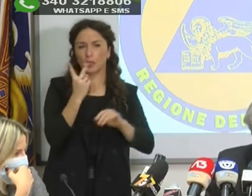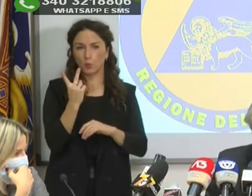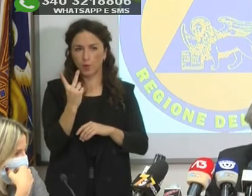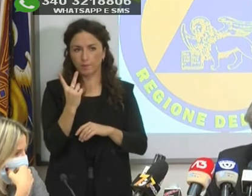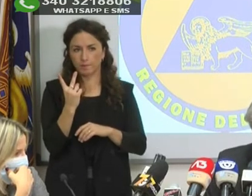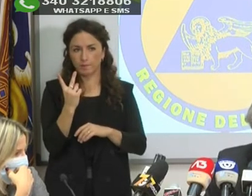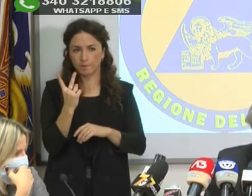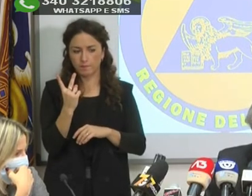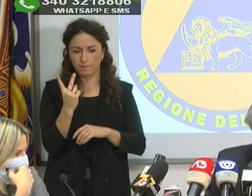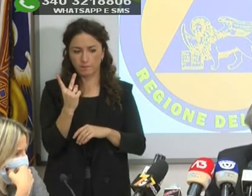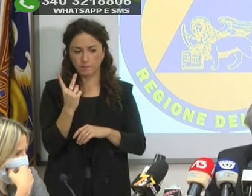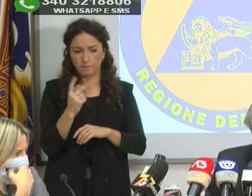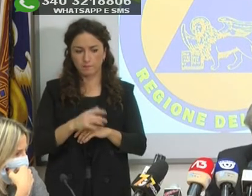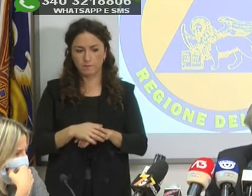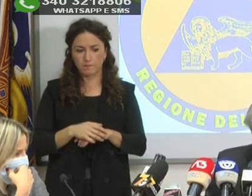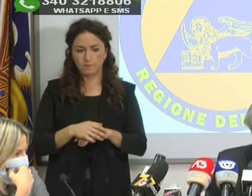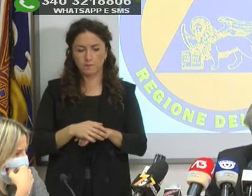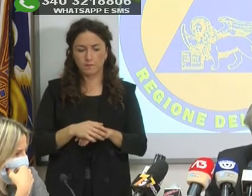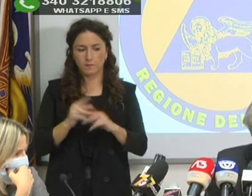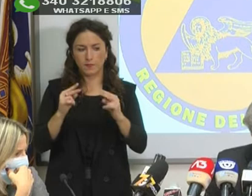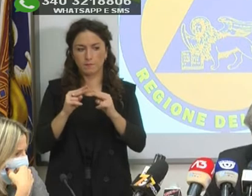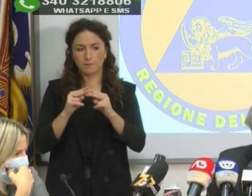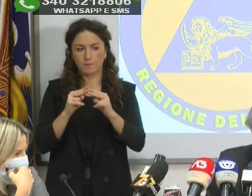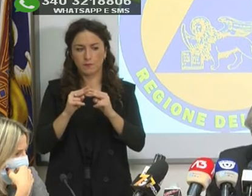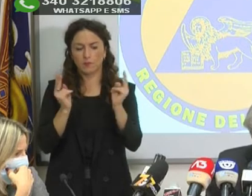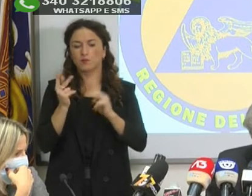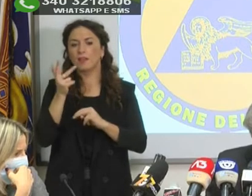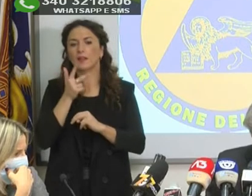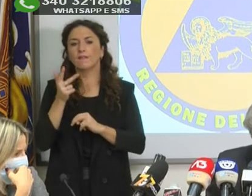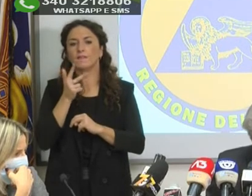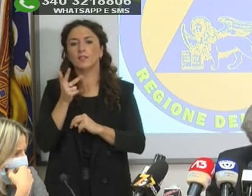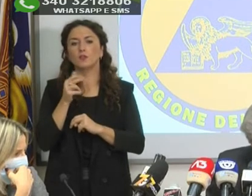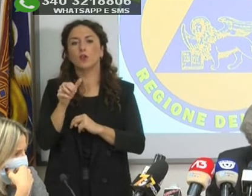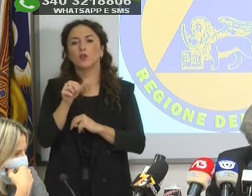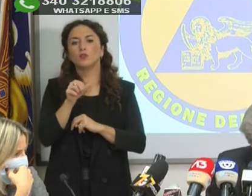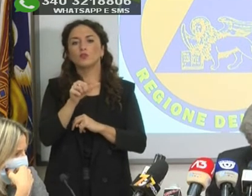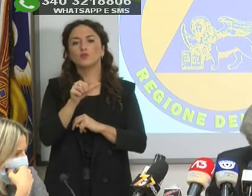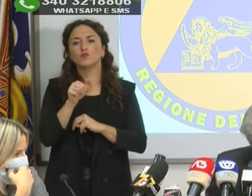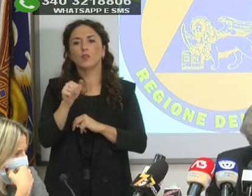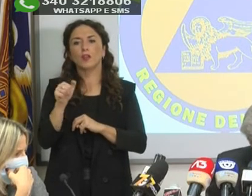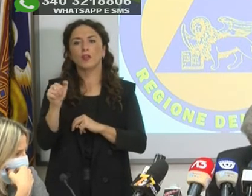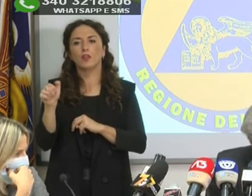pare. Per la provincia di Treviso è 100